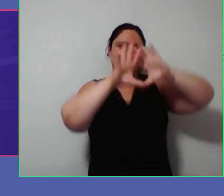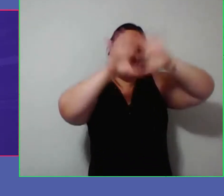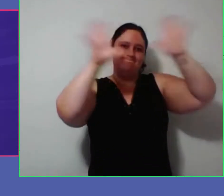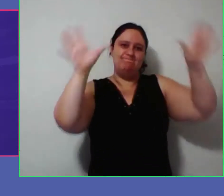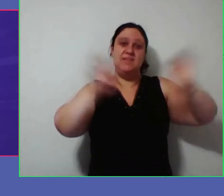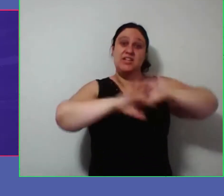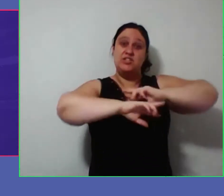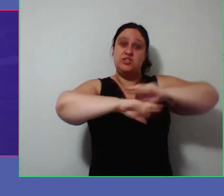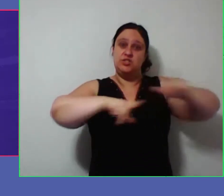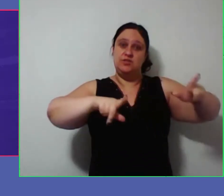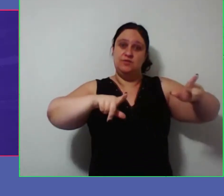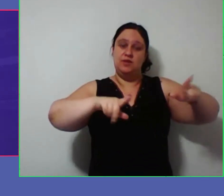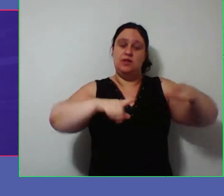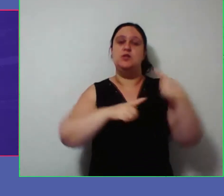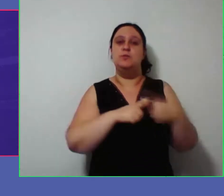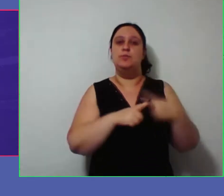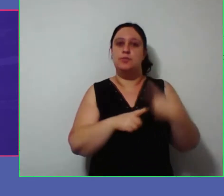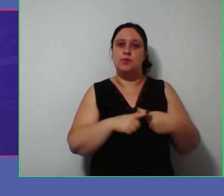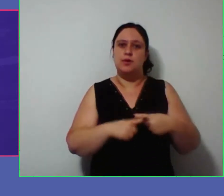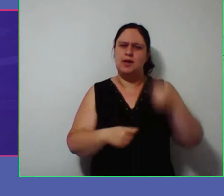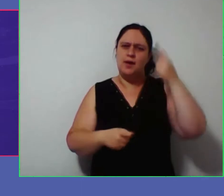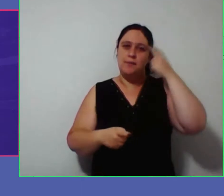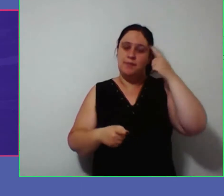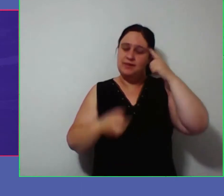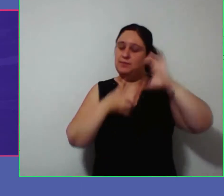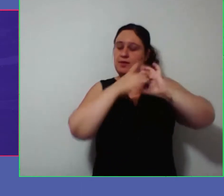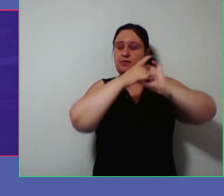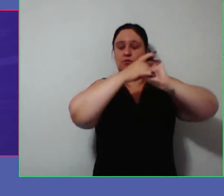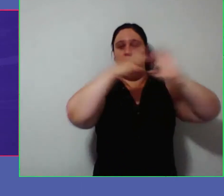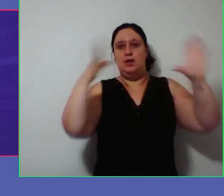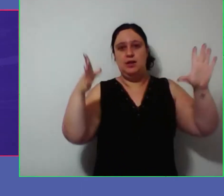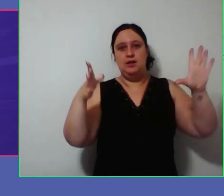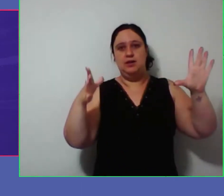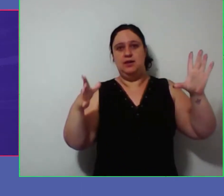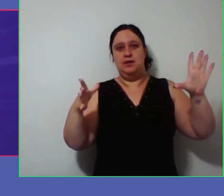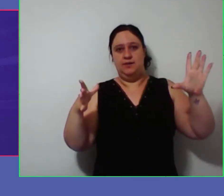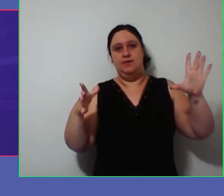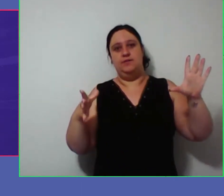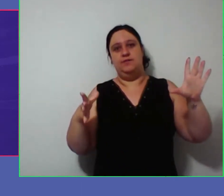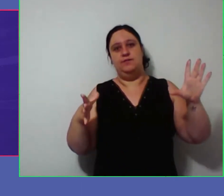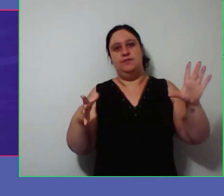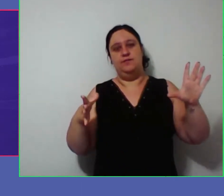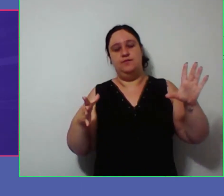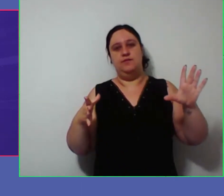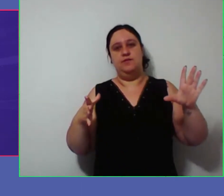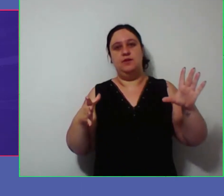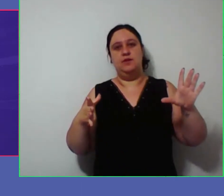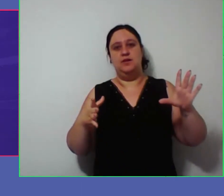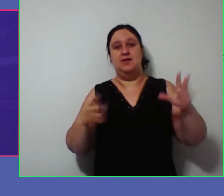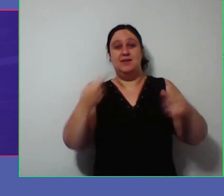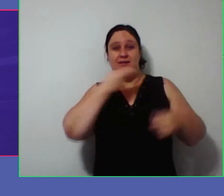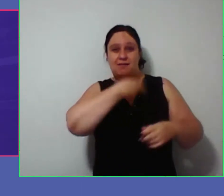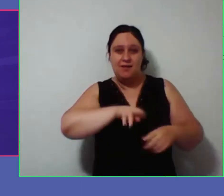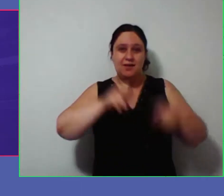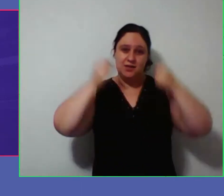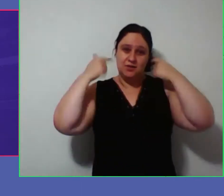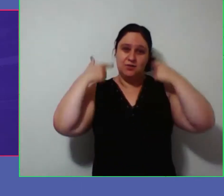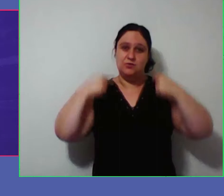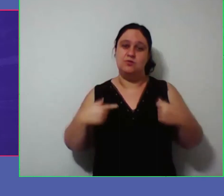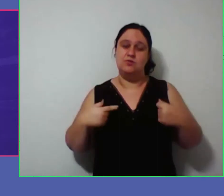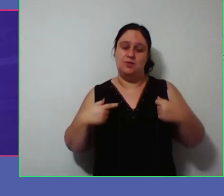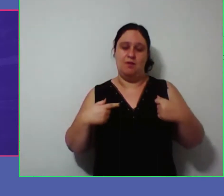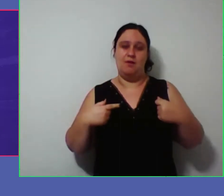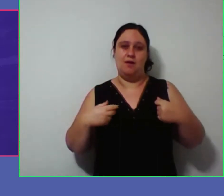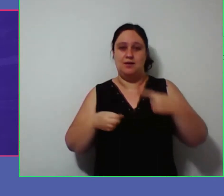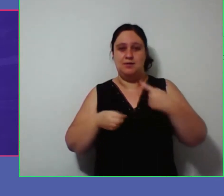pensamentos fossem libertados dos efeitos do ambiente religioso da cidade santa e do